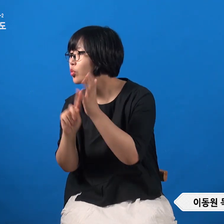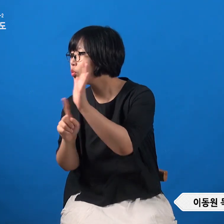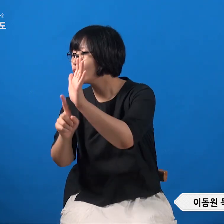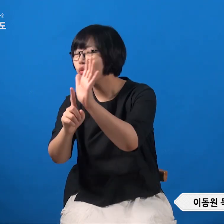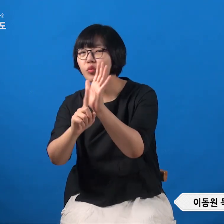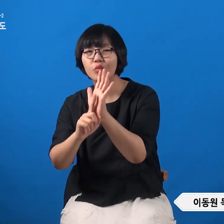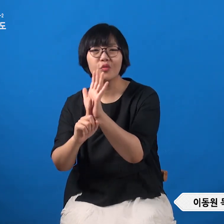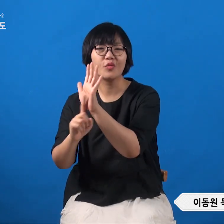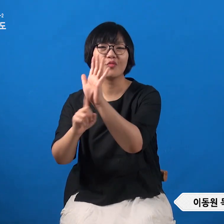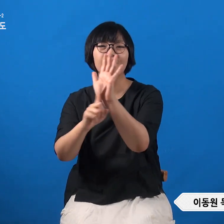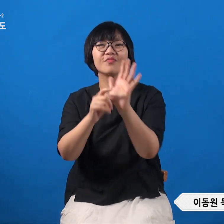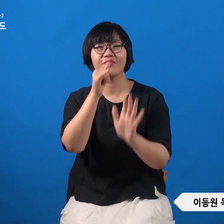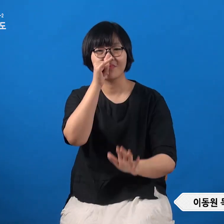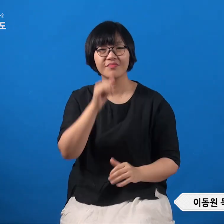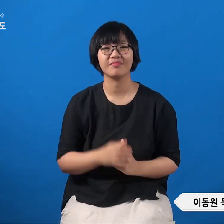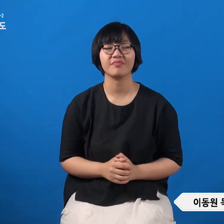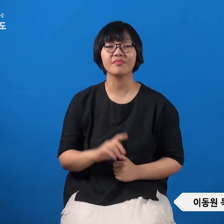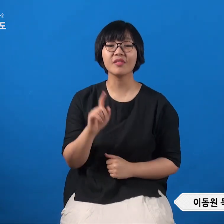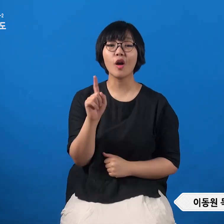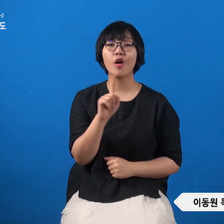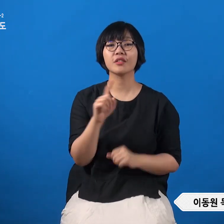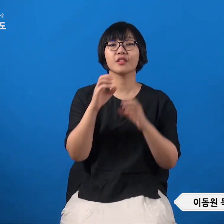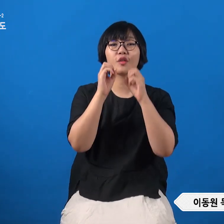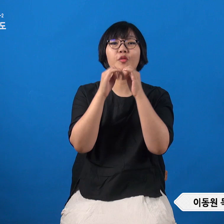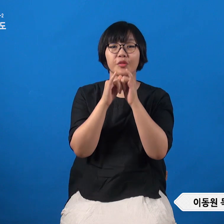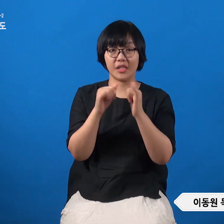합니다. 한 선교사의 글에